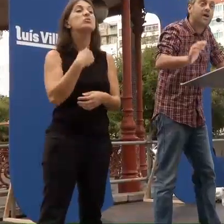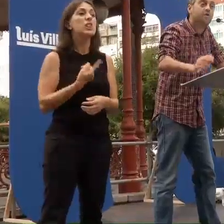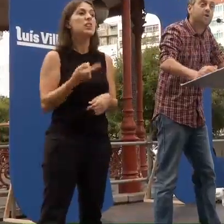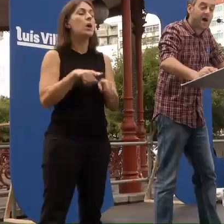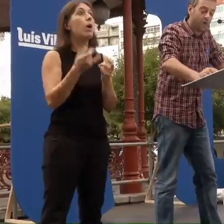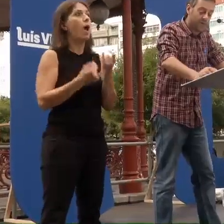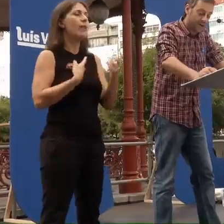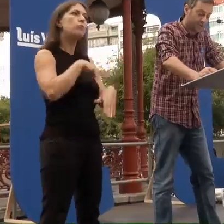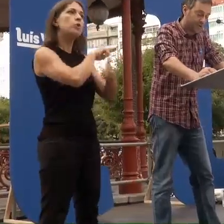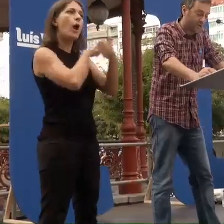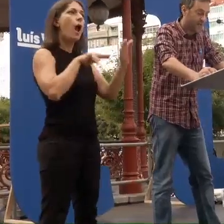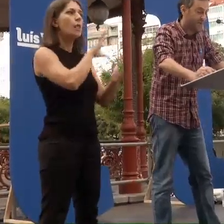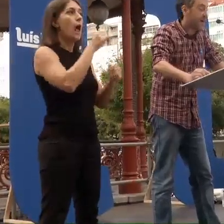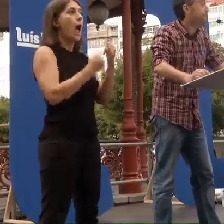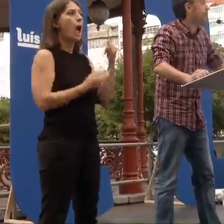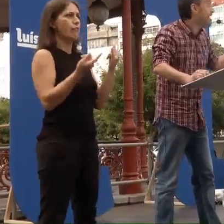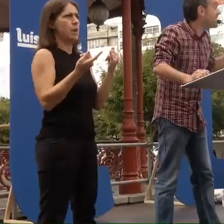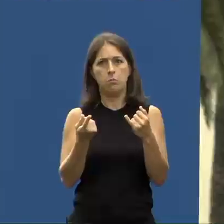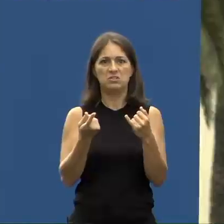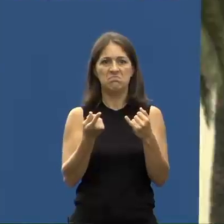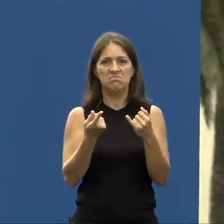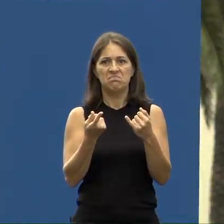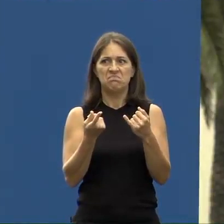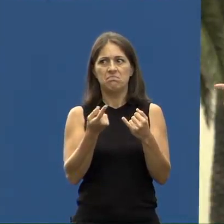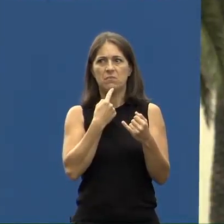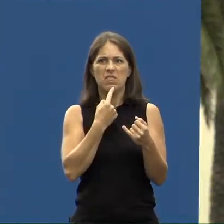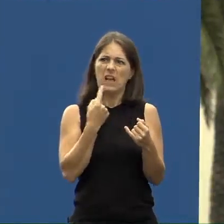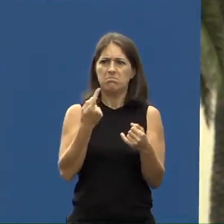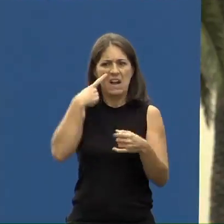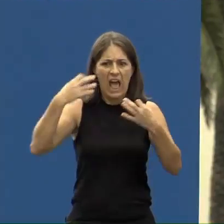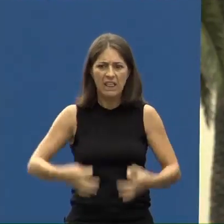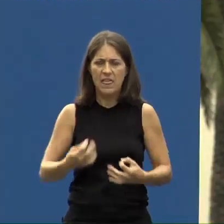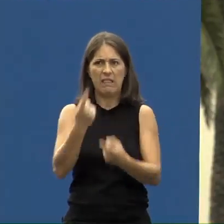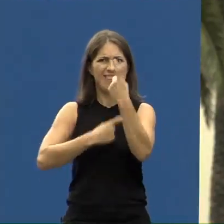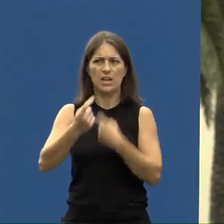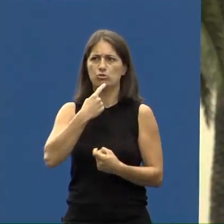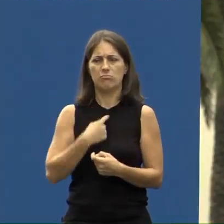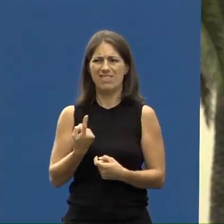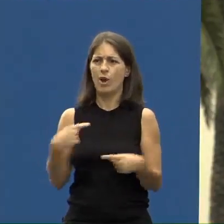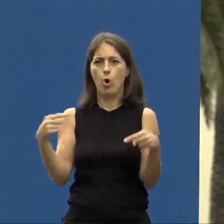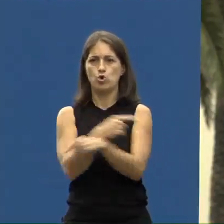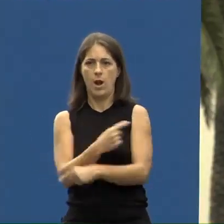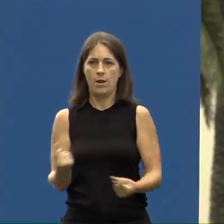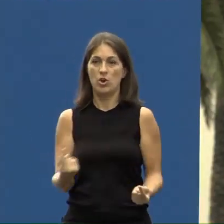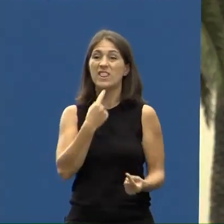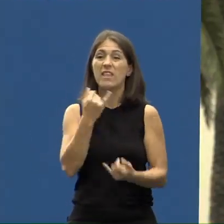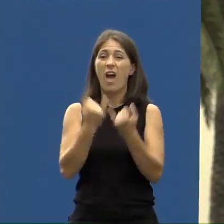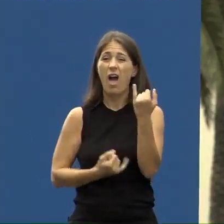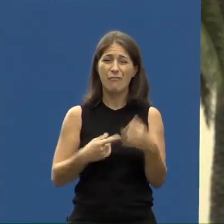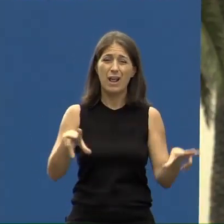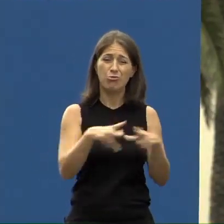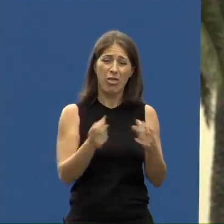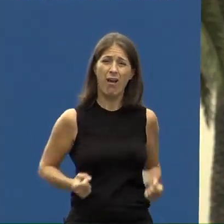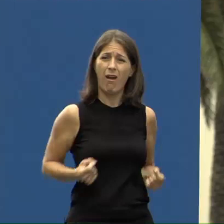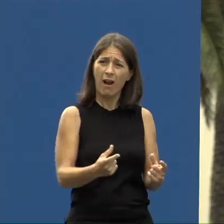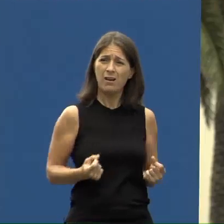é a comunidade autónoma onde menos medrou a débeda. Pero a realidade nos di outra cousa. Os datos dignos outra cousa. Os datos dignos que o gasto social na